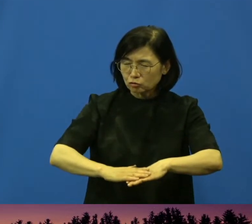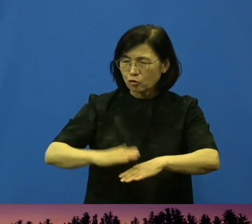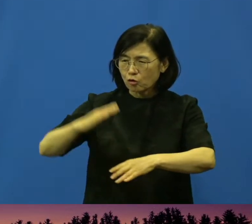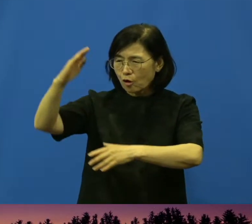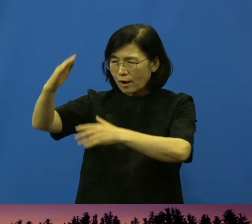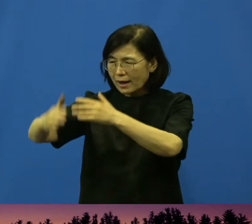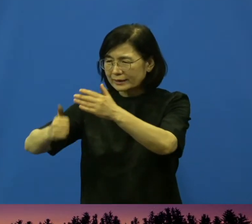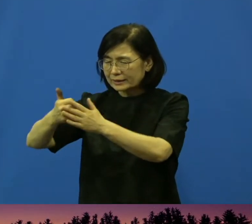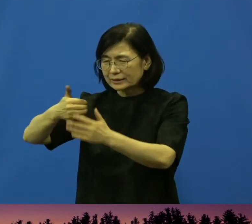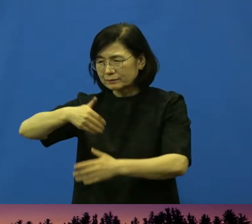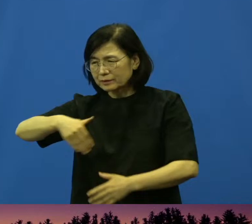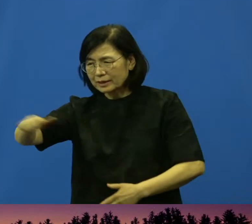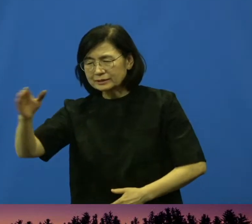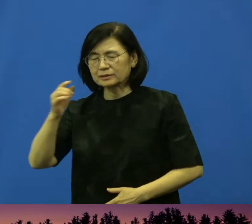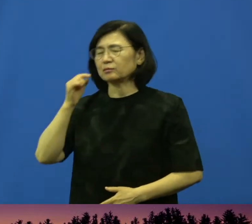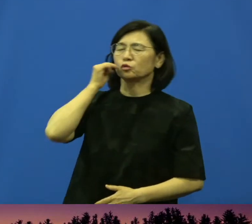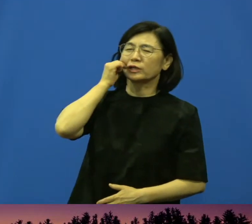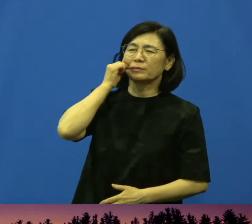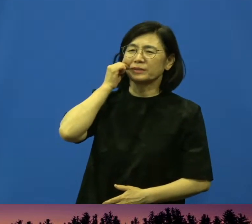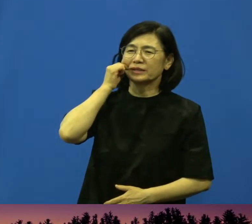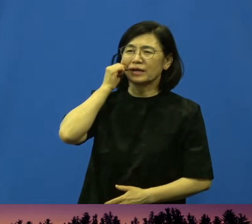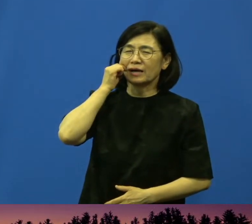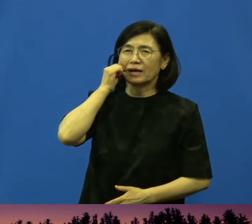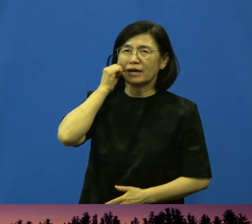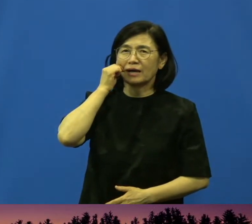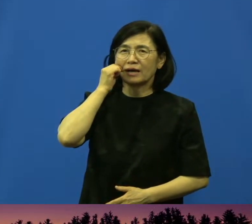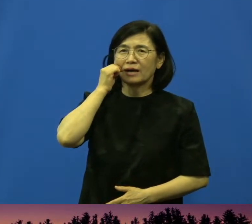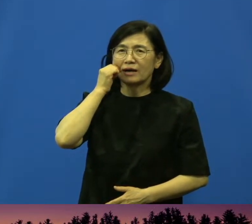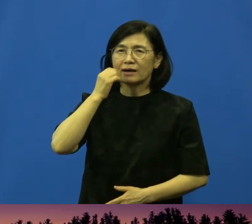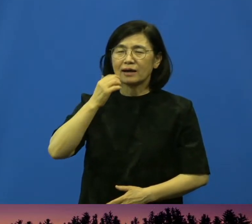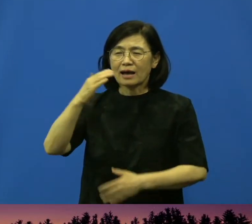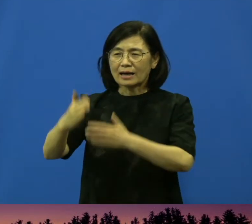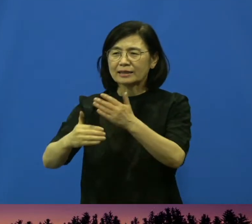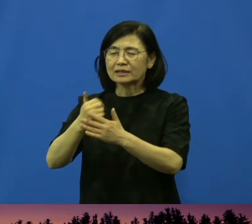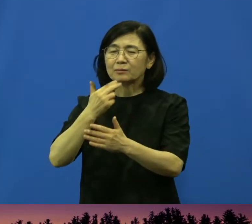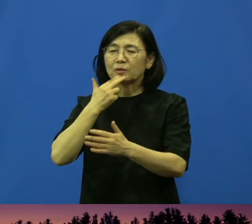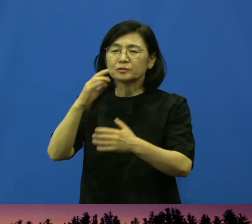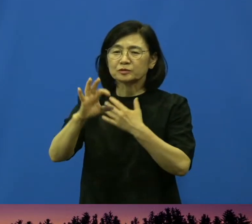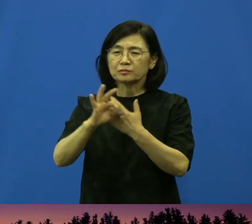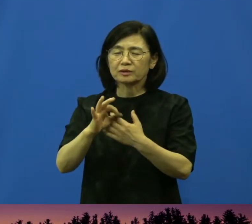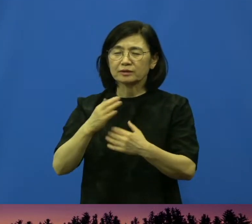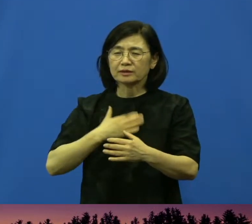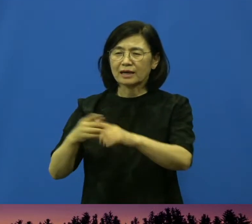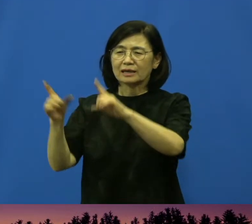않으면 나는 당신을 떠나보낼 수 없습니다. 당신이 아니면 나는 살 수가 없습니다.